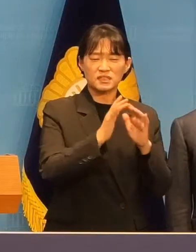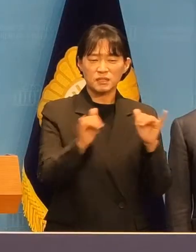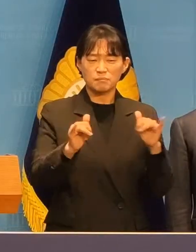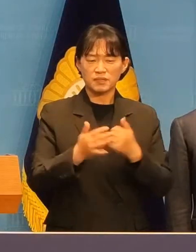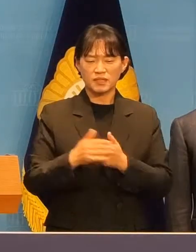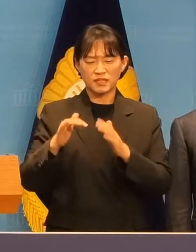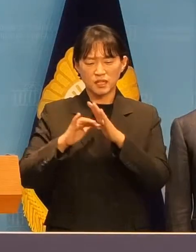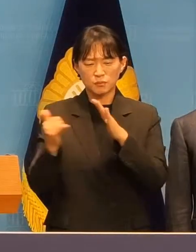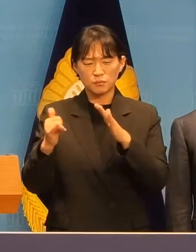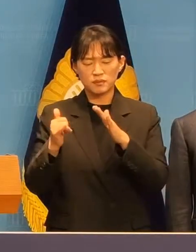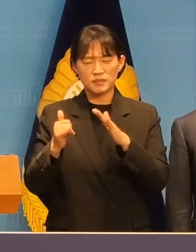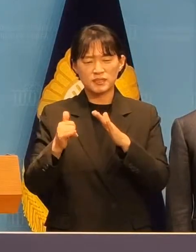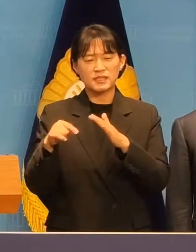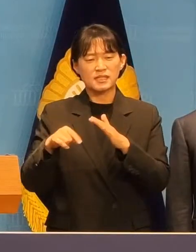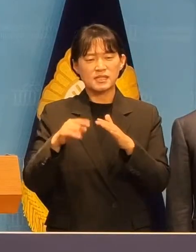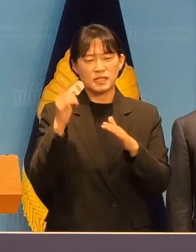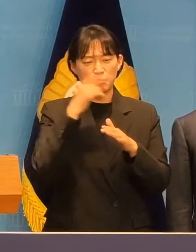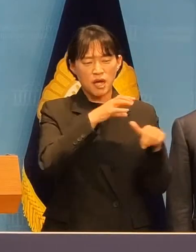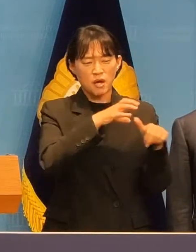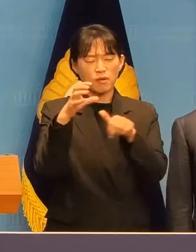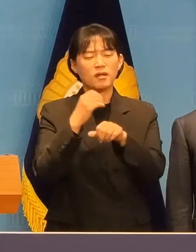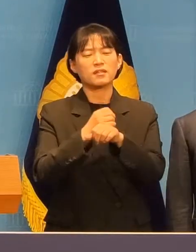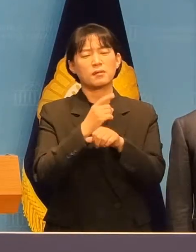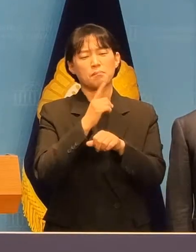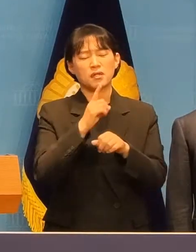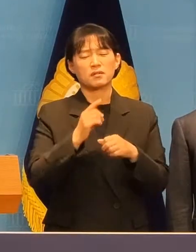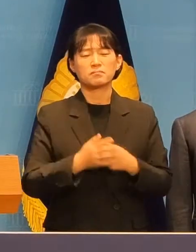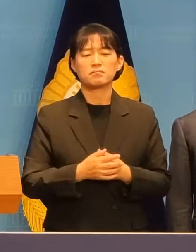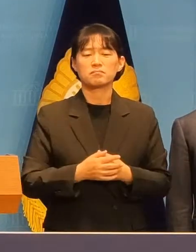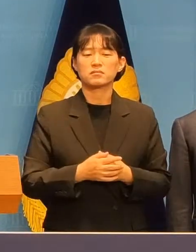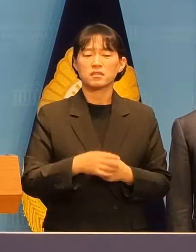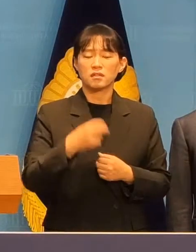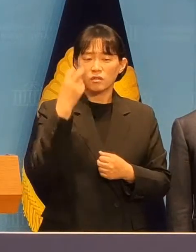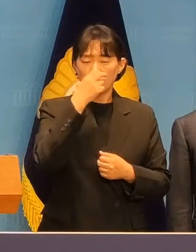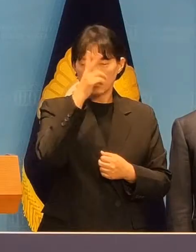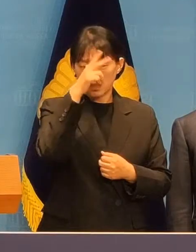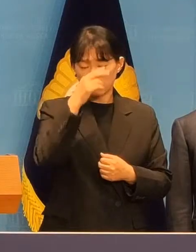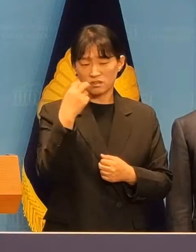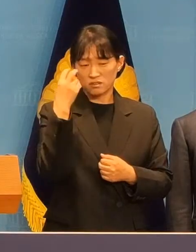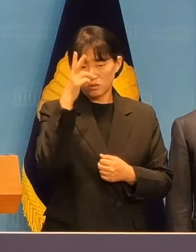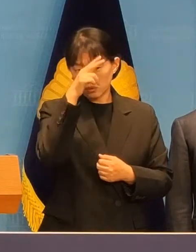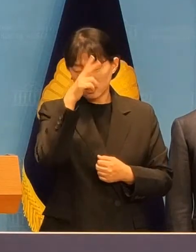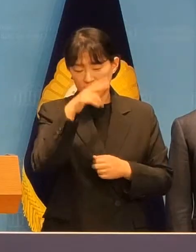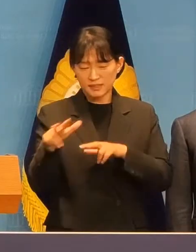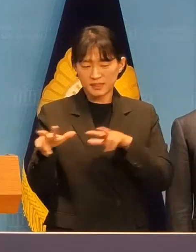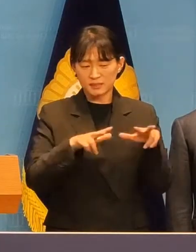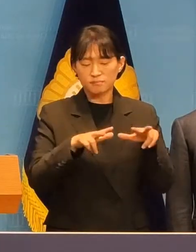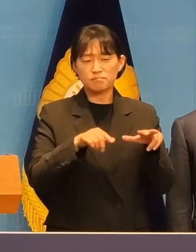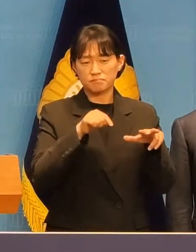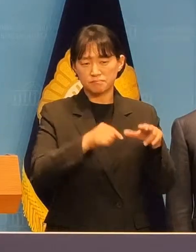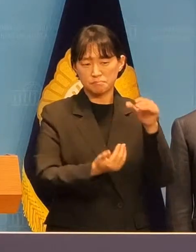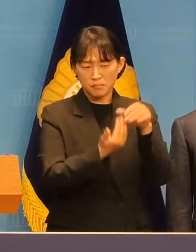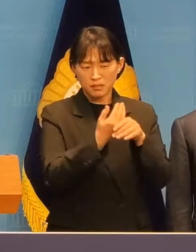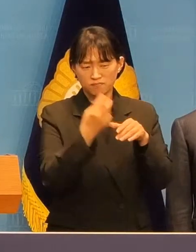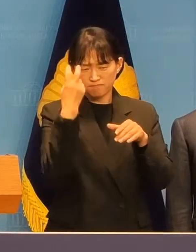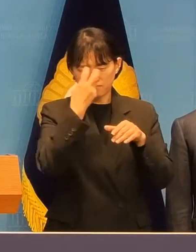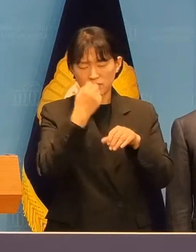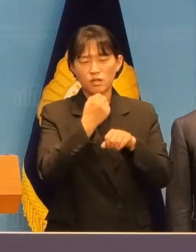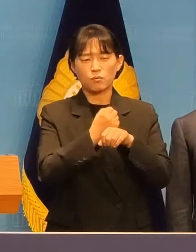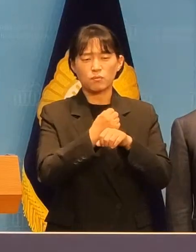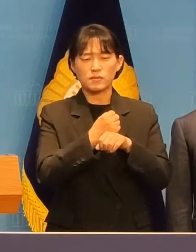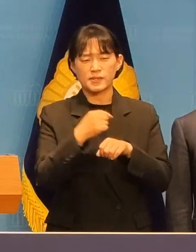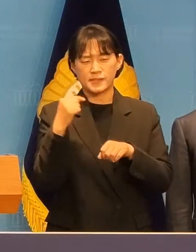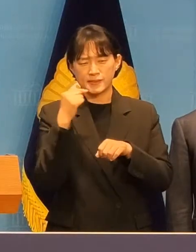비판하고 있습니다. 검찰과 경찰은 이 사건을 즉각 수사하고